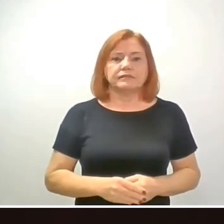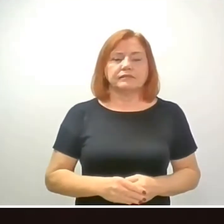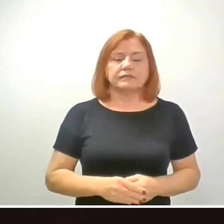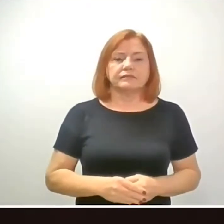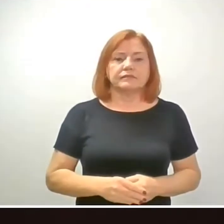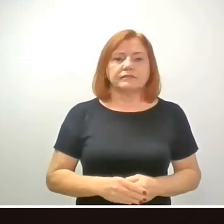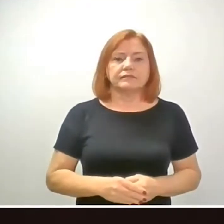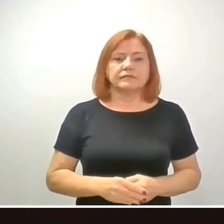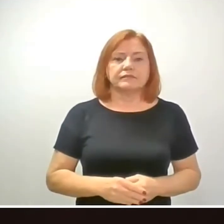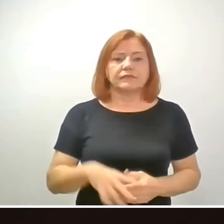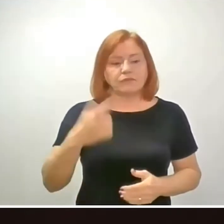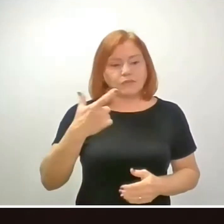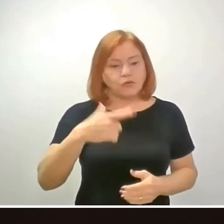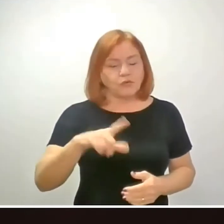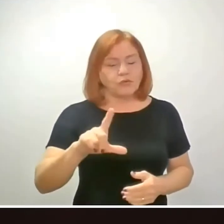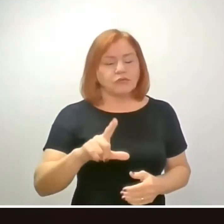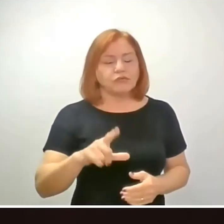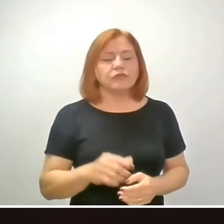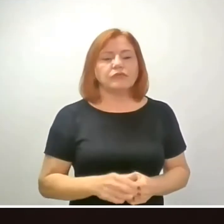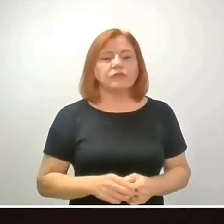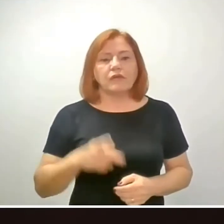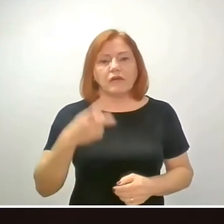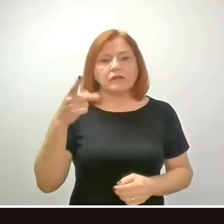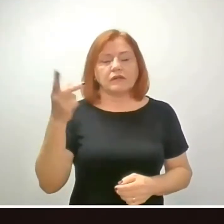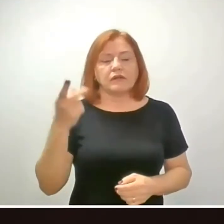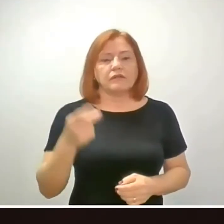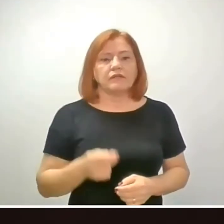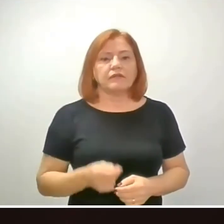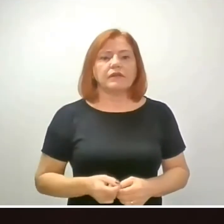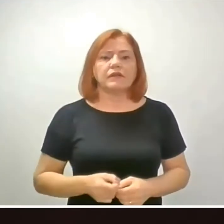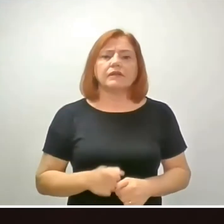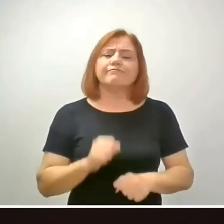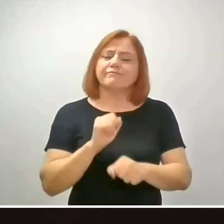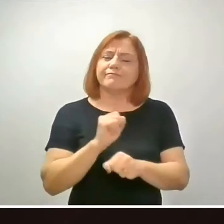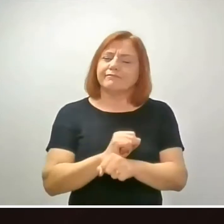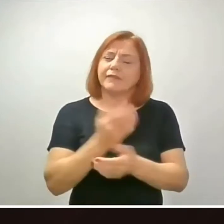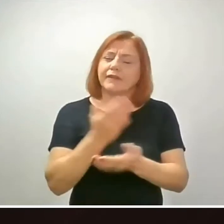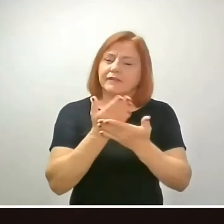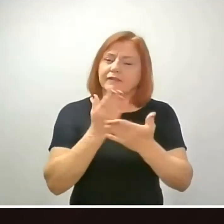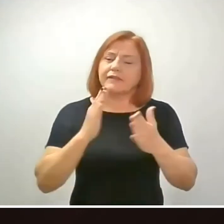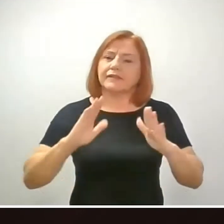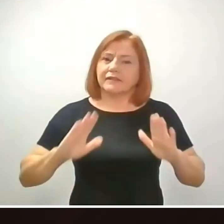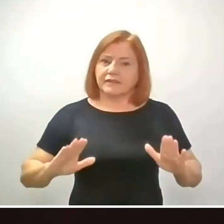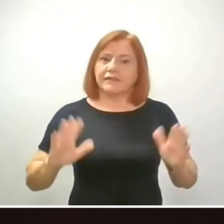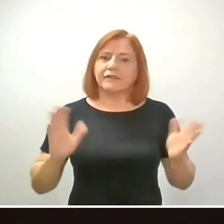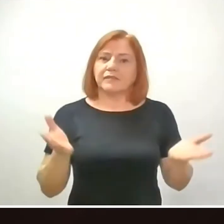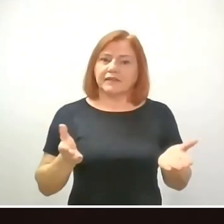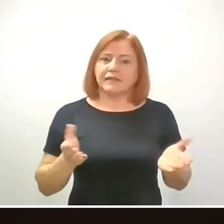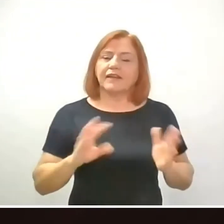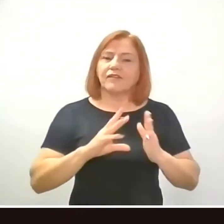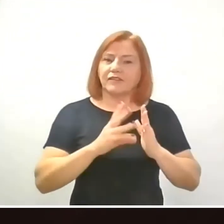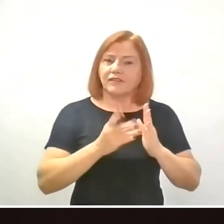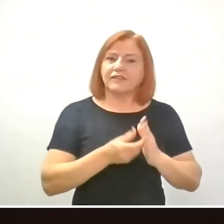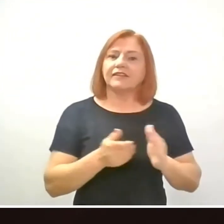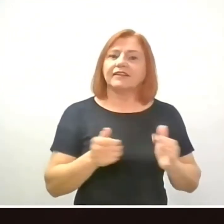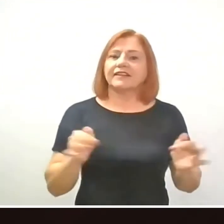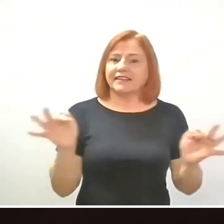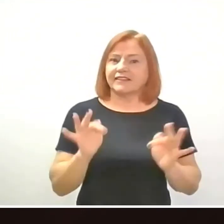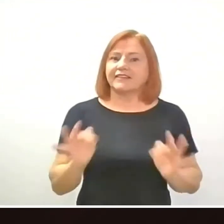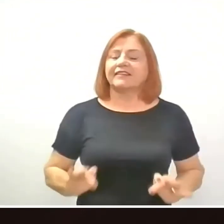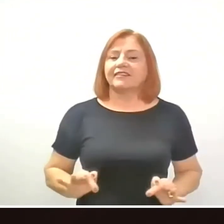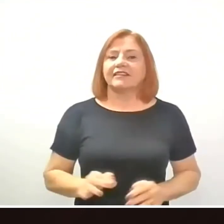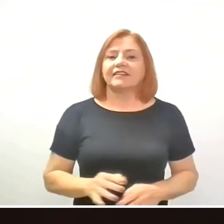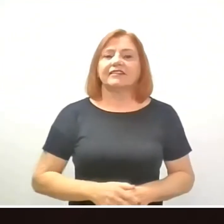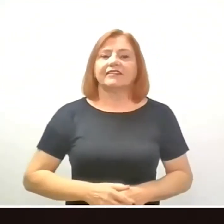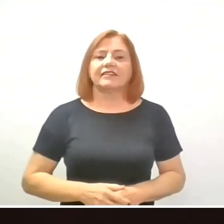continuação daquilo que eu estava falando. Eu espero terminar hoje na igreja em Tiatira, porque semana que vem nós vamos começar já a mensagem da conferência de